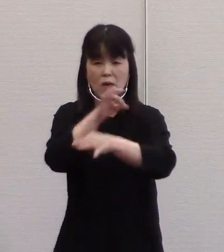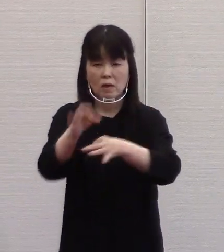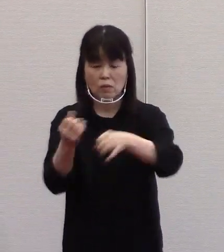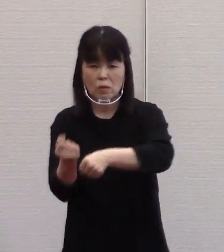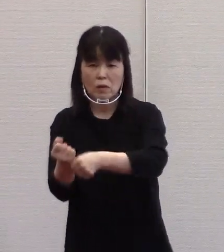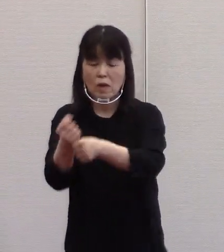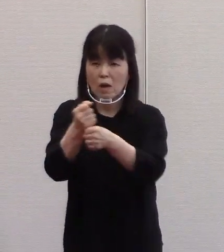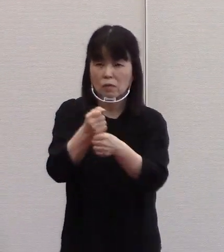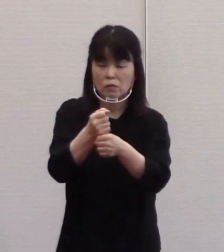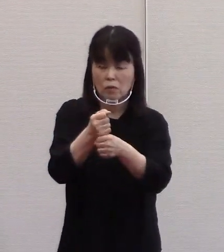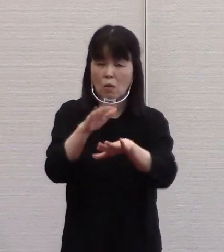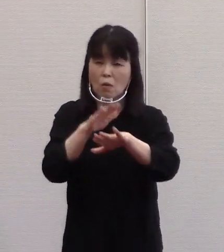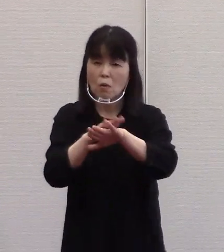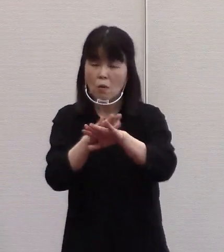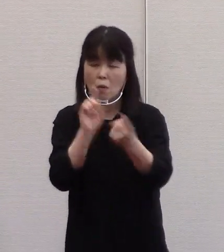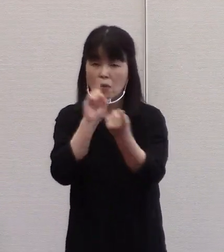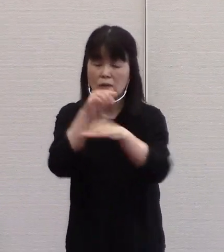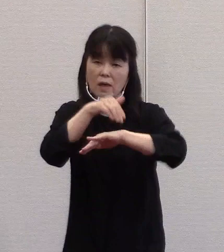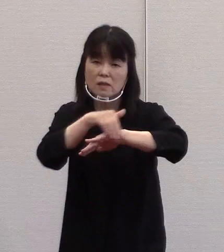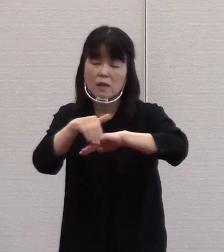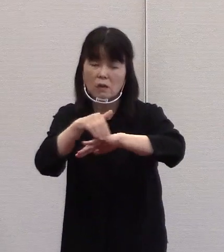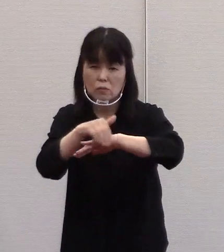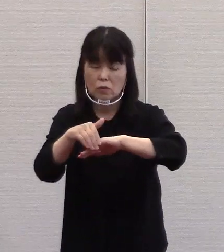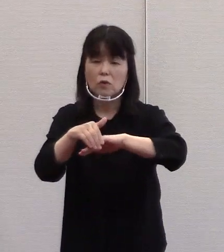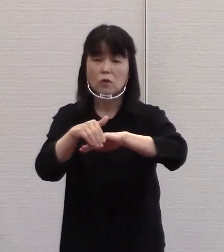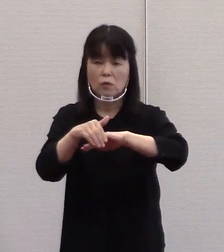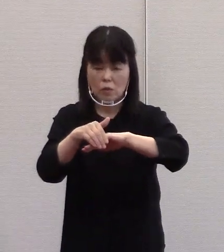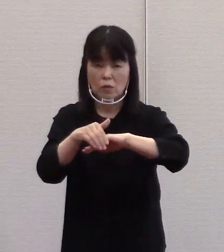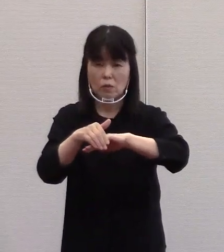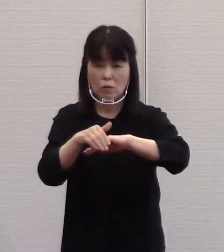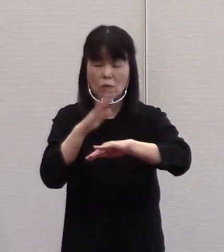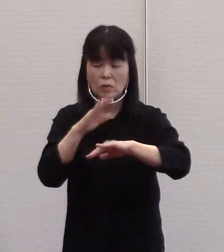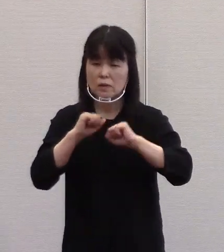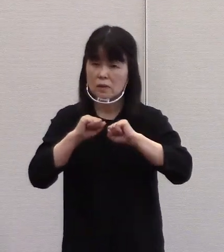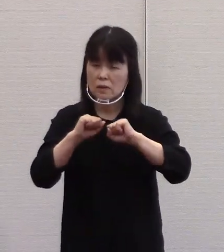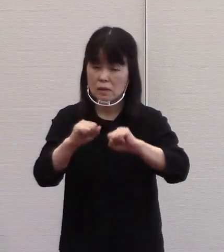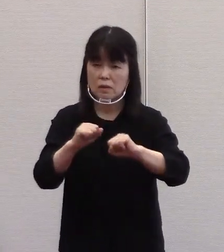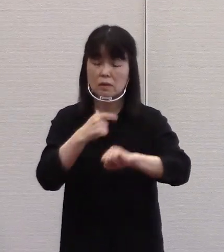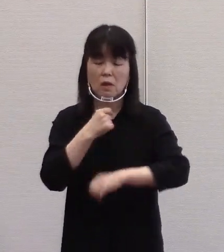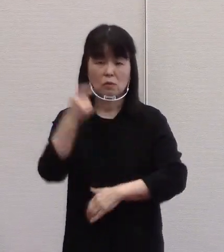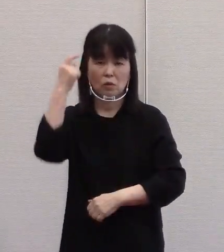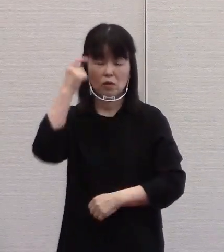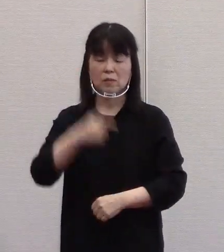手立てをですね、仕掛けをしていく必要があると思っています。